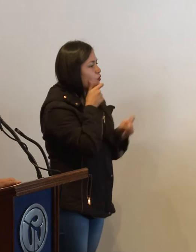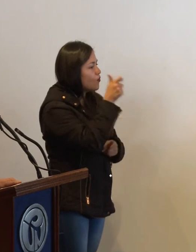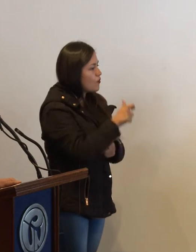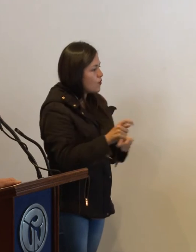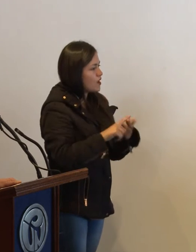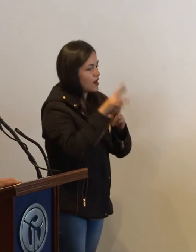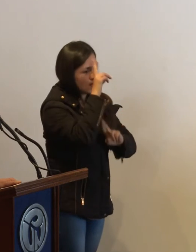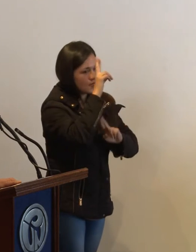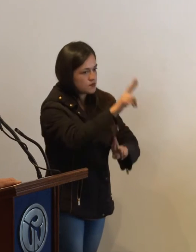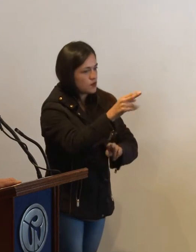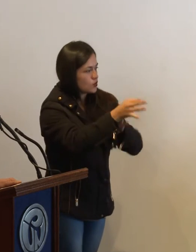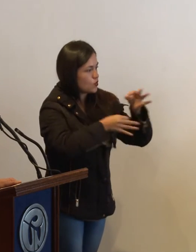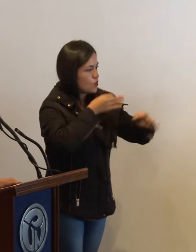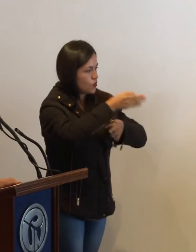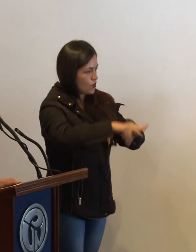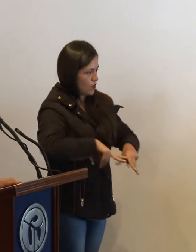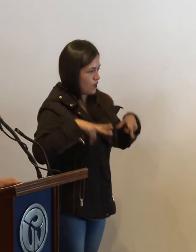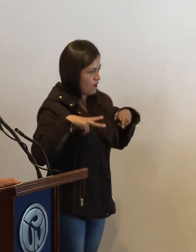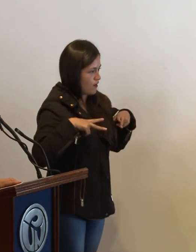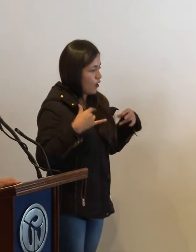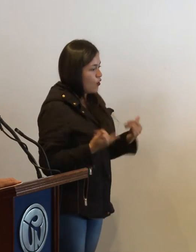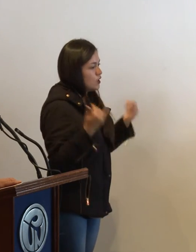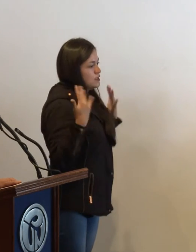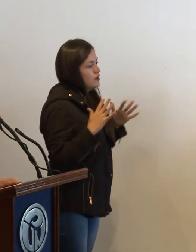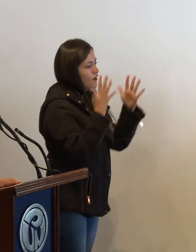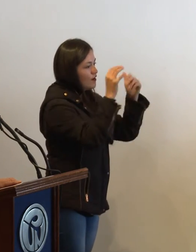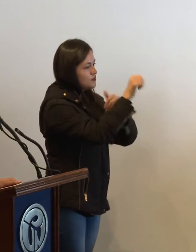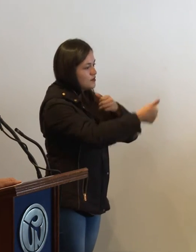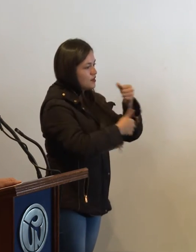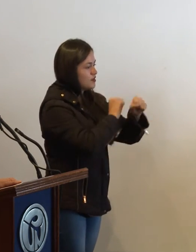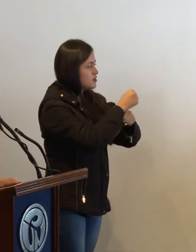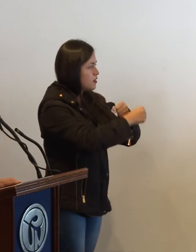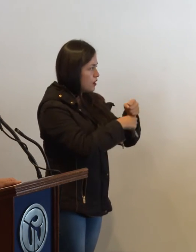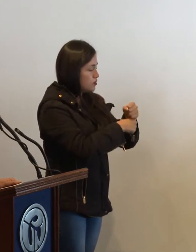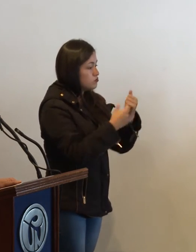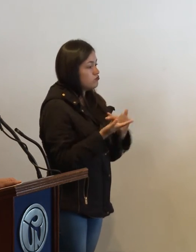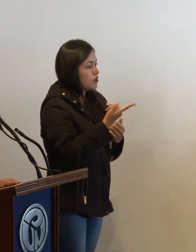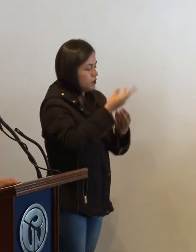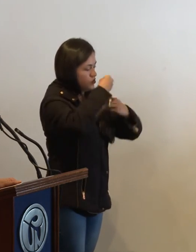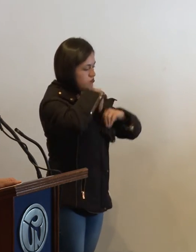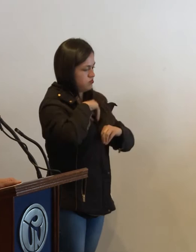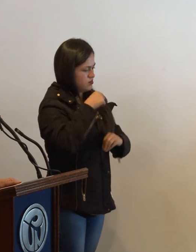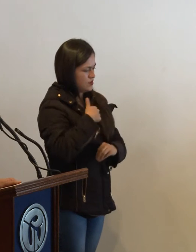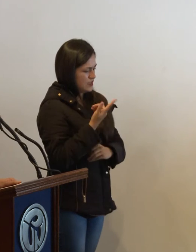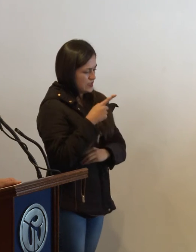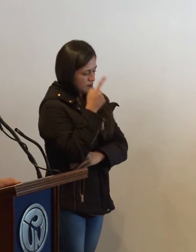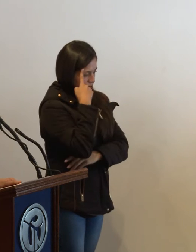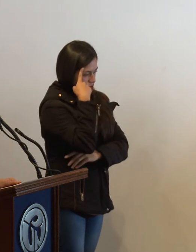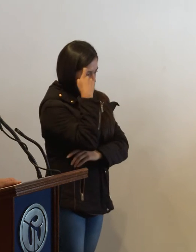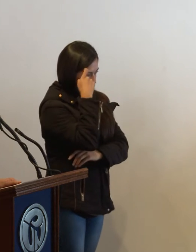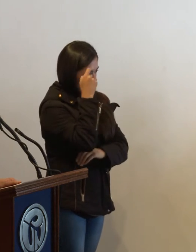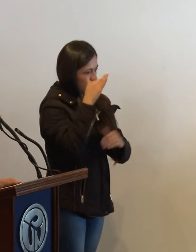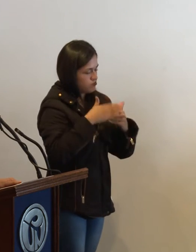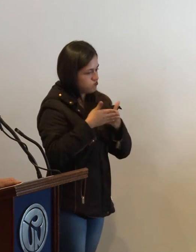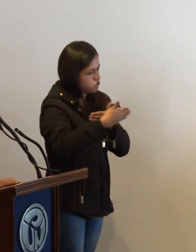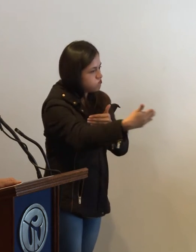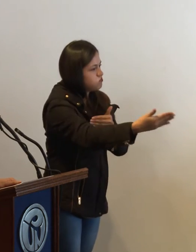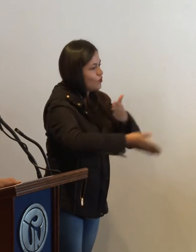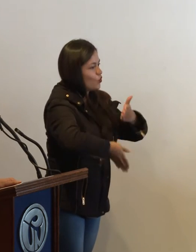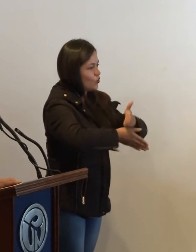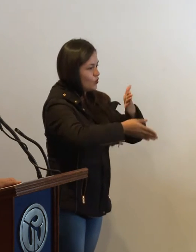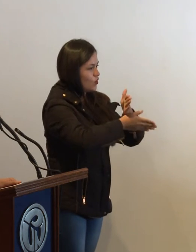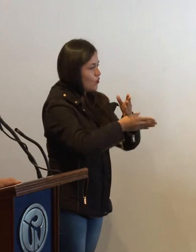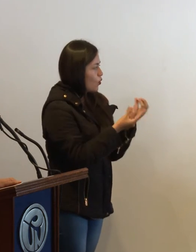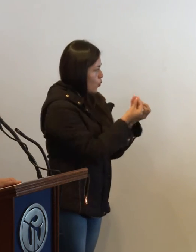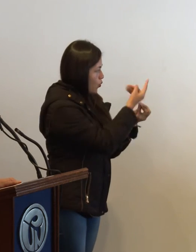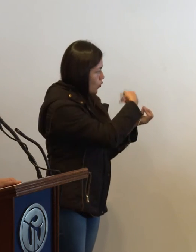cuidado por la vida. Al celebrar con ustedes estos 10 años, asumo también el desafío de seguir adelante, de continuar con